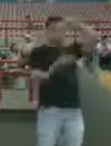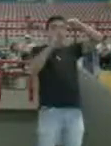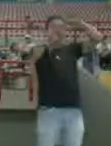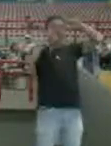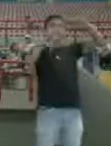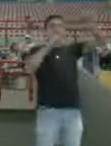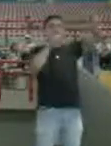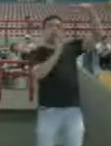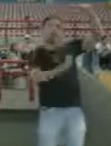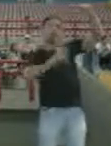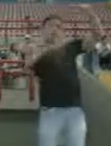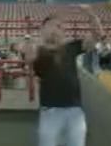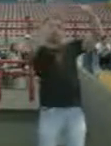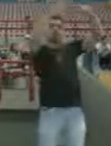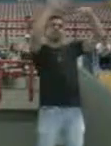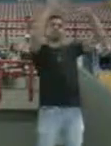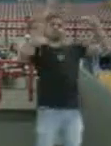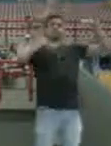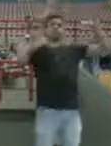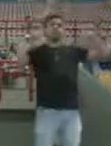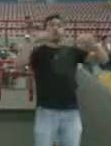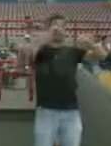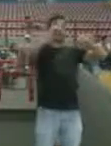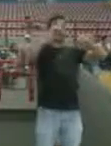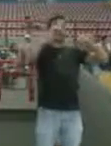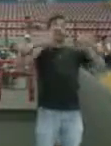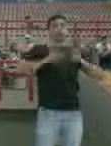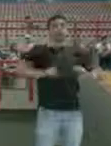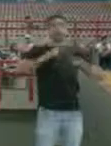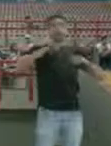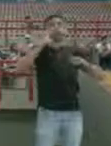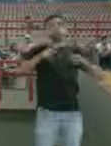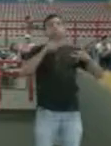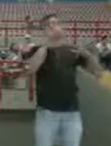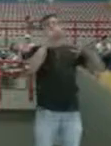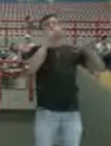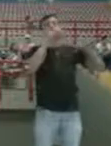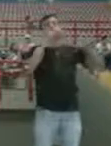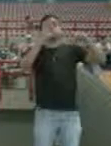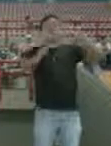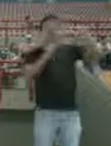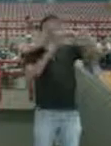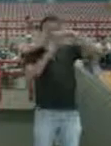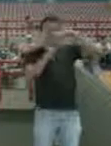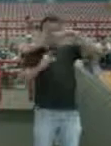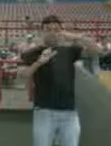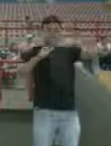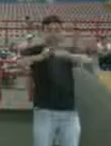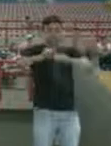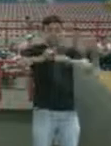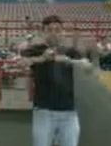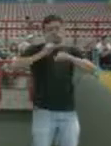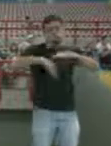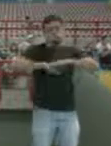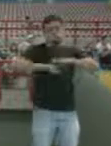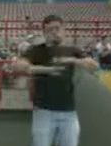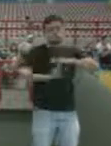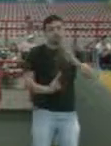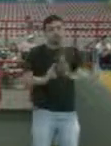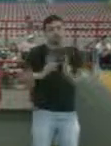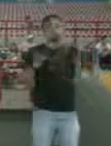o Atlântico. Existe uma lavagem das rochas, uma salinização. Esse sal que se solidificou armazenou sedimentos, que é o petróleo